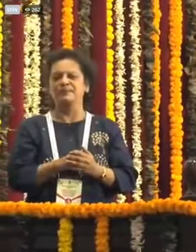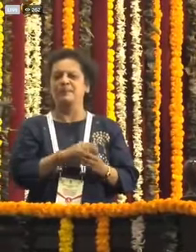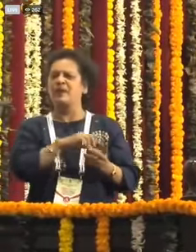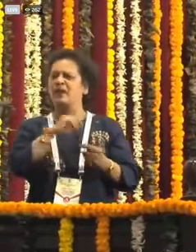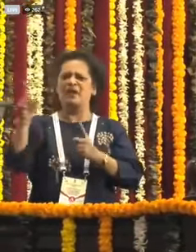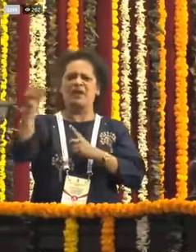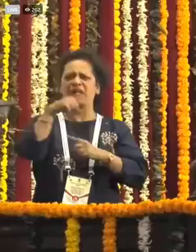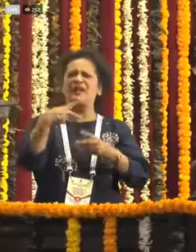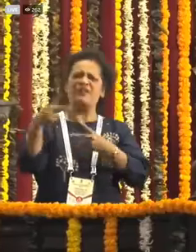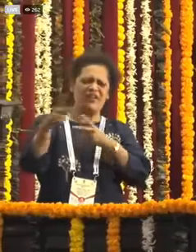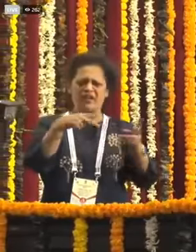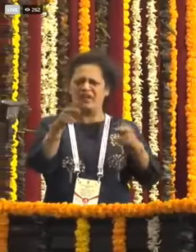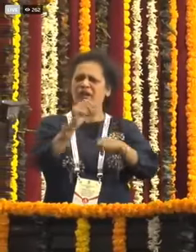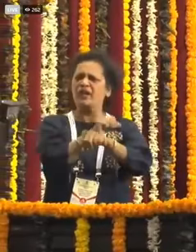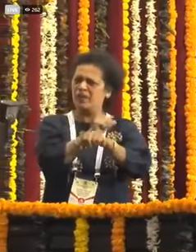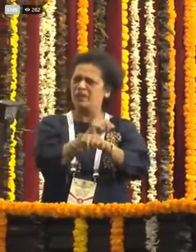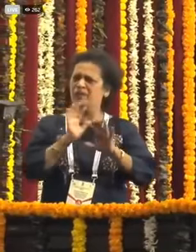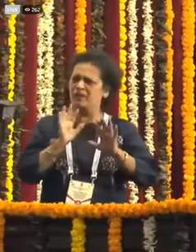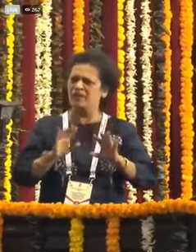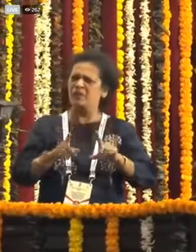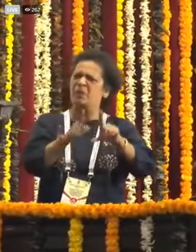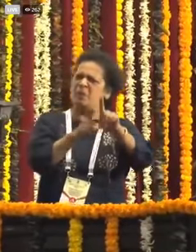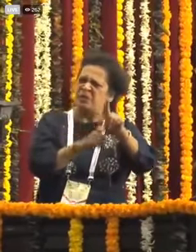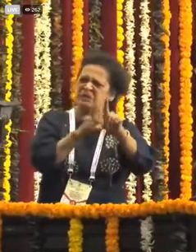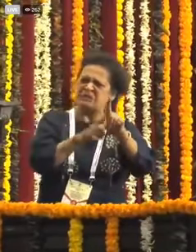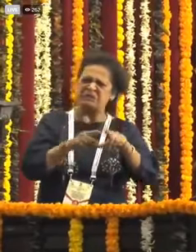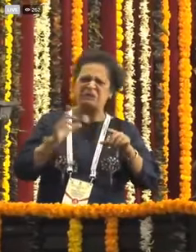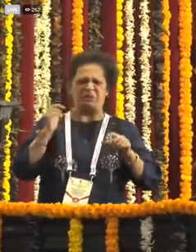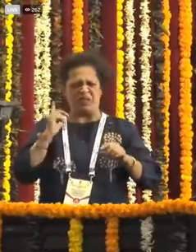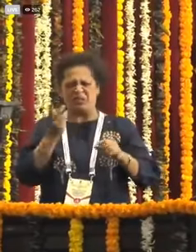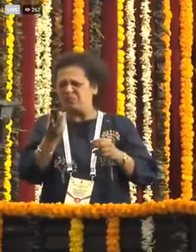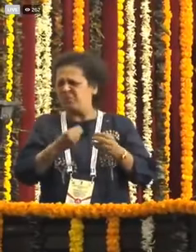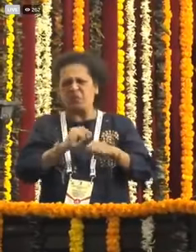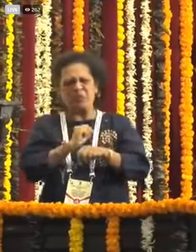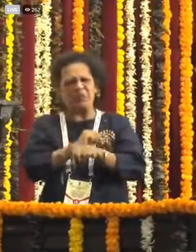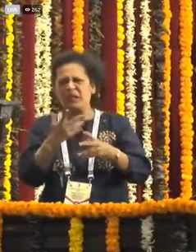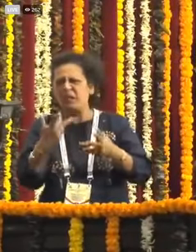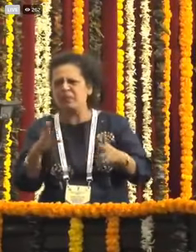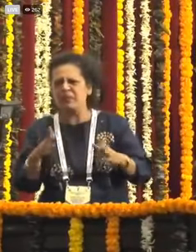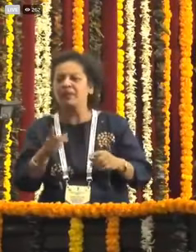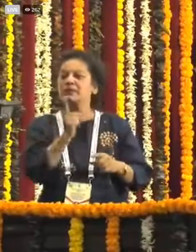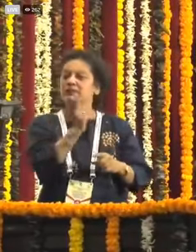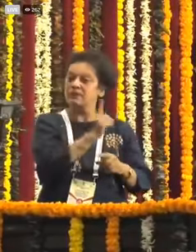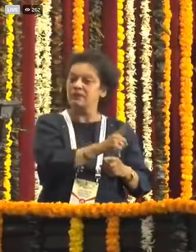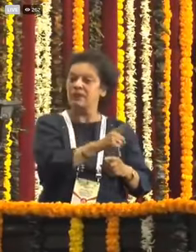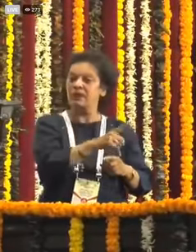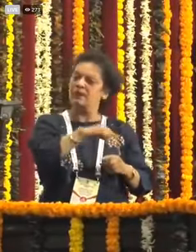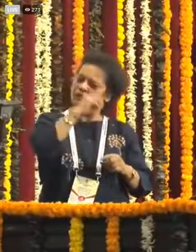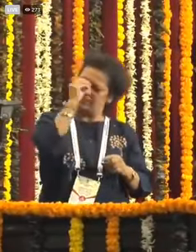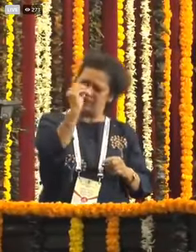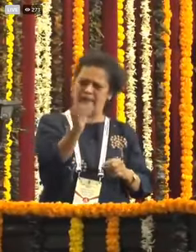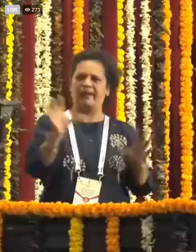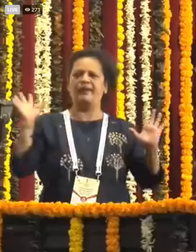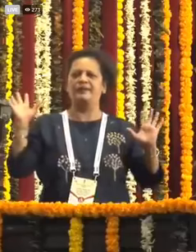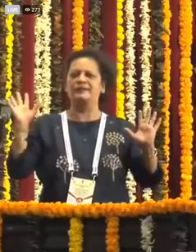अधिसंख्य पदाच्या नोकऱ्या ज्या गेल्या अनेक वर्ष प्रलंबित होत्या त्या नियुक्त्या देखील देण्याचा निर्णय आम्ही